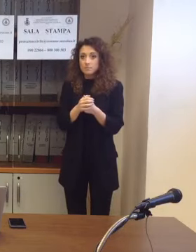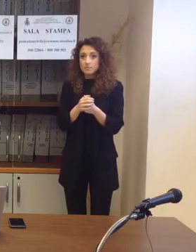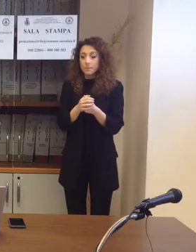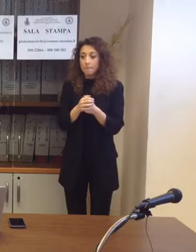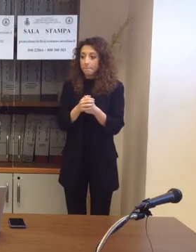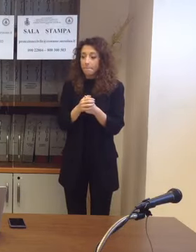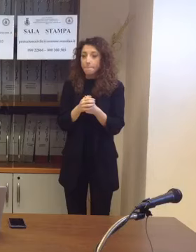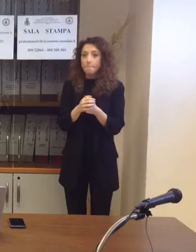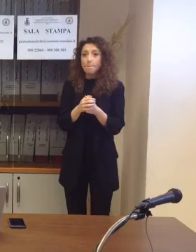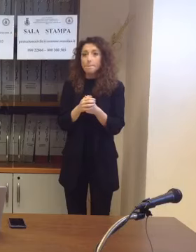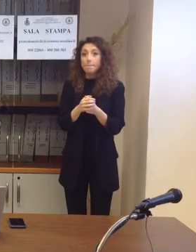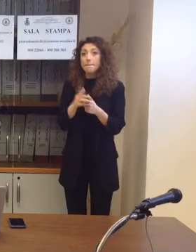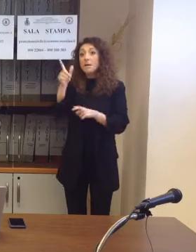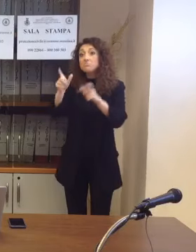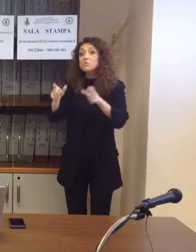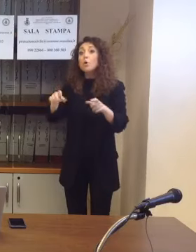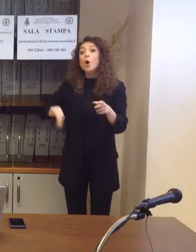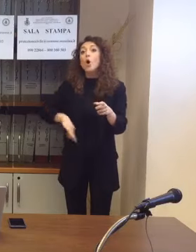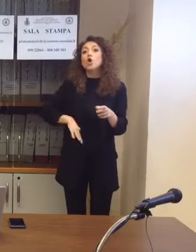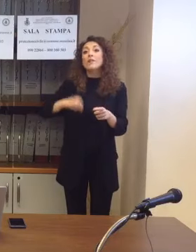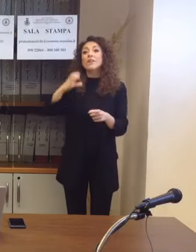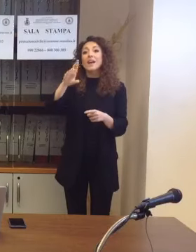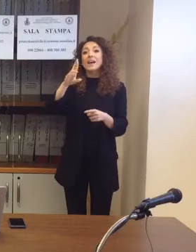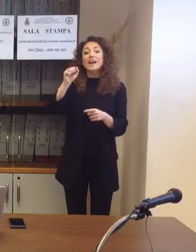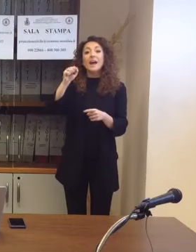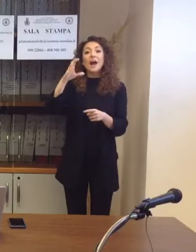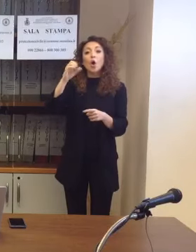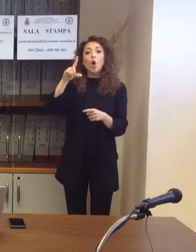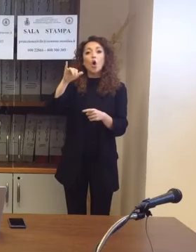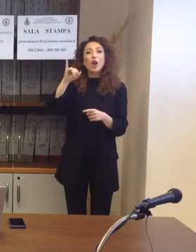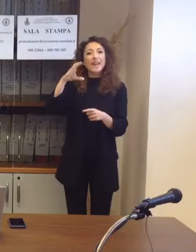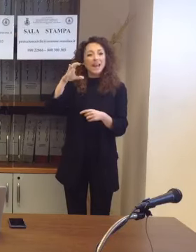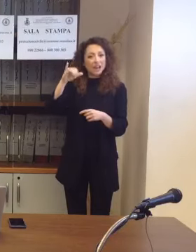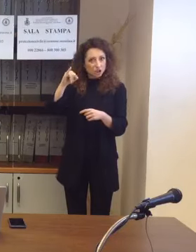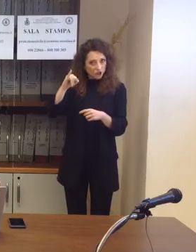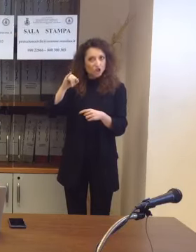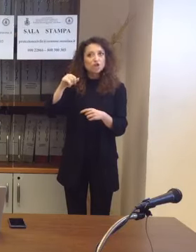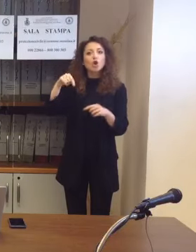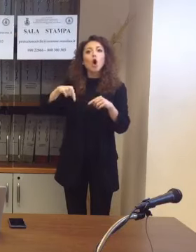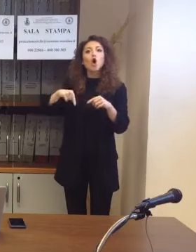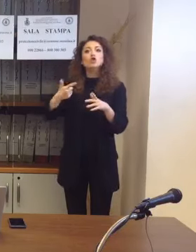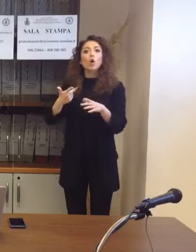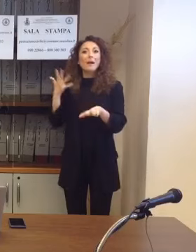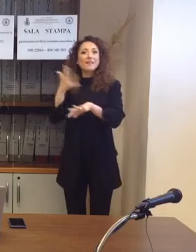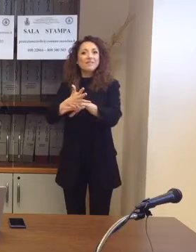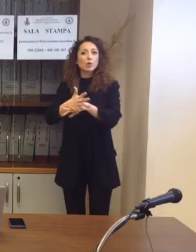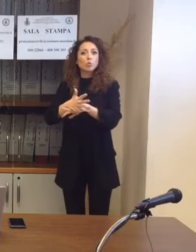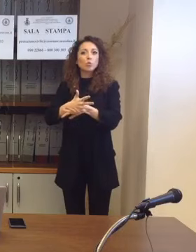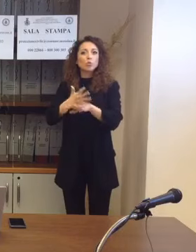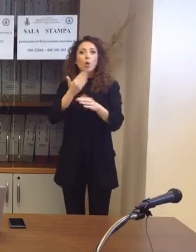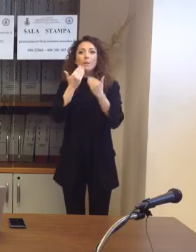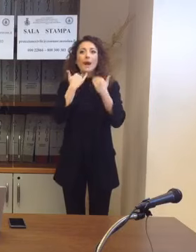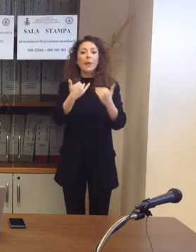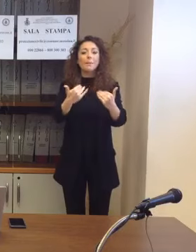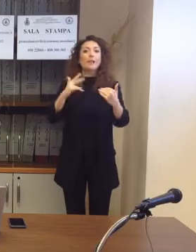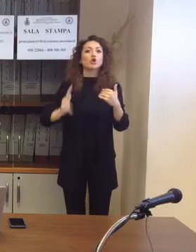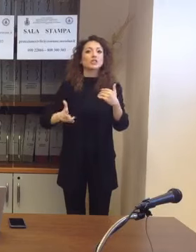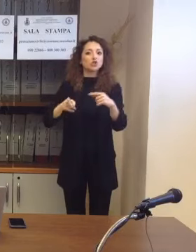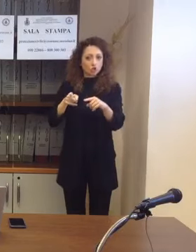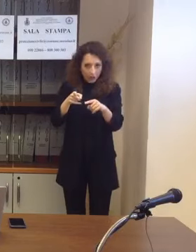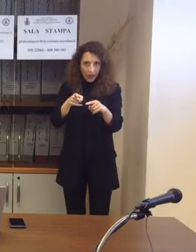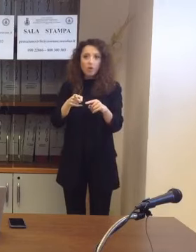soggetti come l'onorevole Cracolici, che oggi è intervenuto nel Parlamento siciliano, dove mi ha definito un podestà. Certo, io a differenza